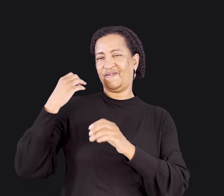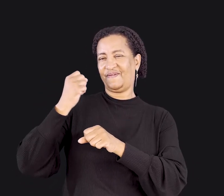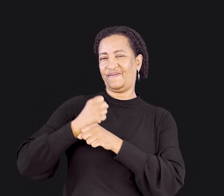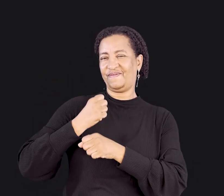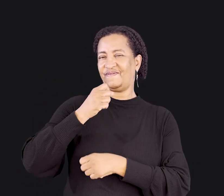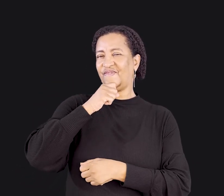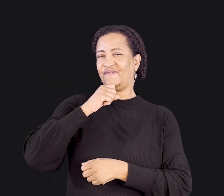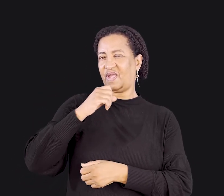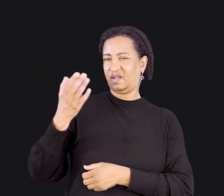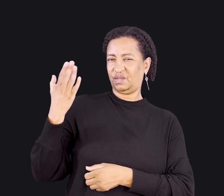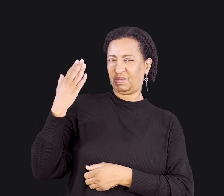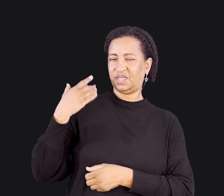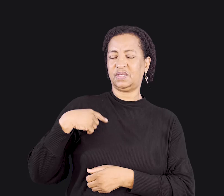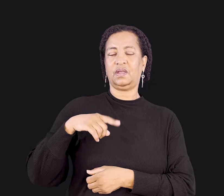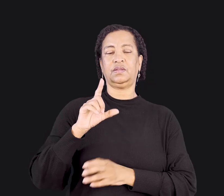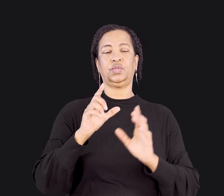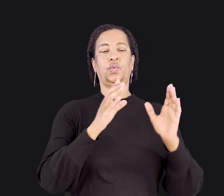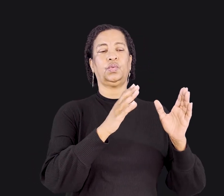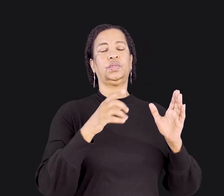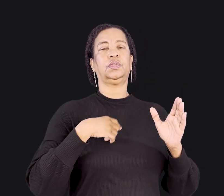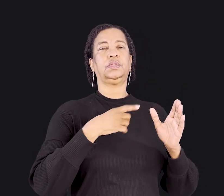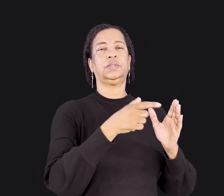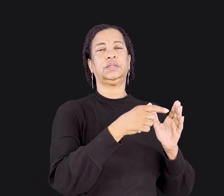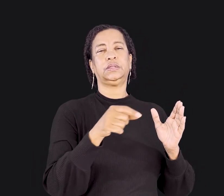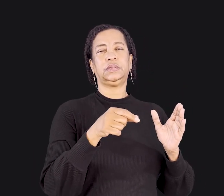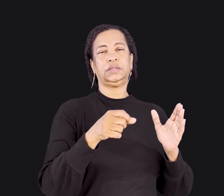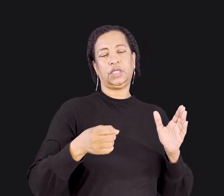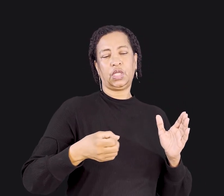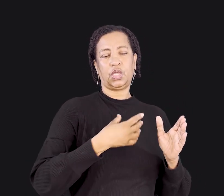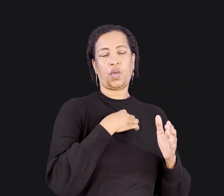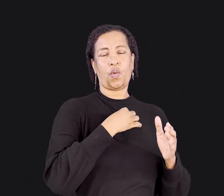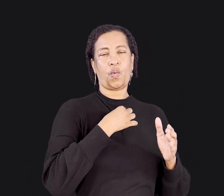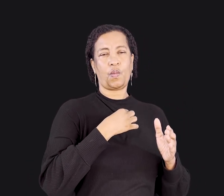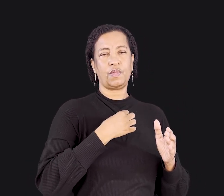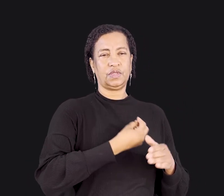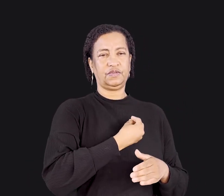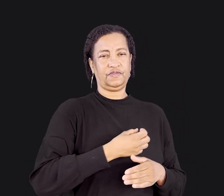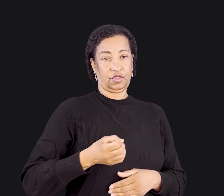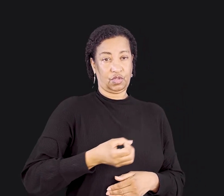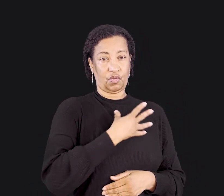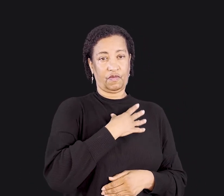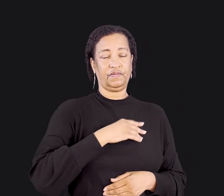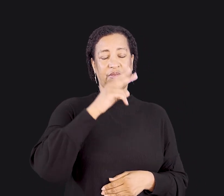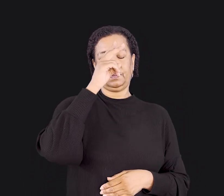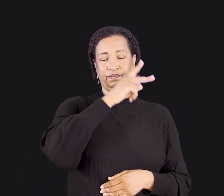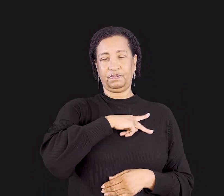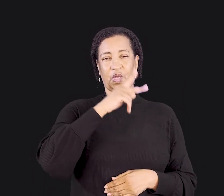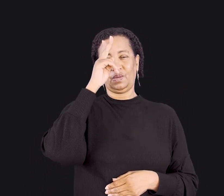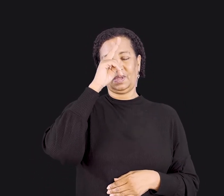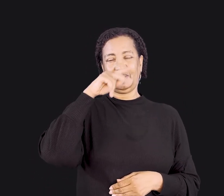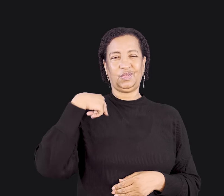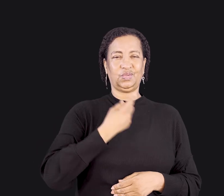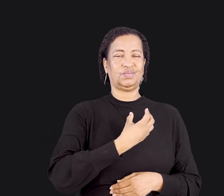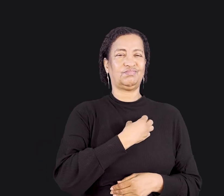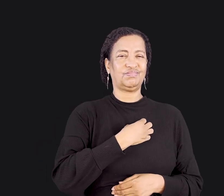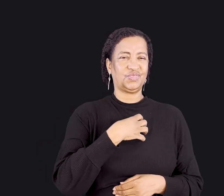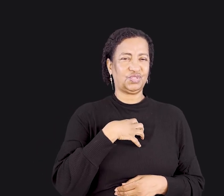e do outro lado vocês têm capas da sua vida nova. Paulo nos lembra a nossa antiga maneira de viver e nos incentiva a